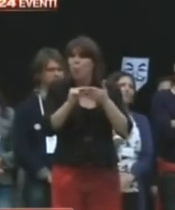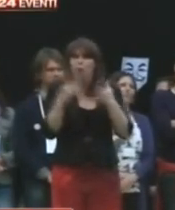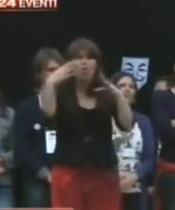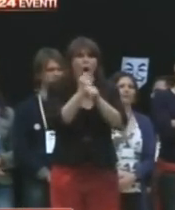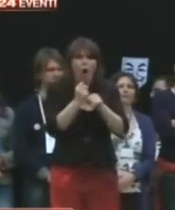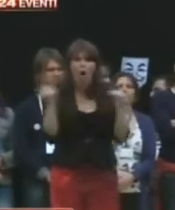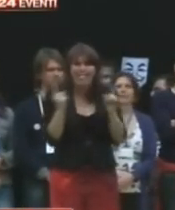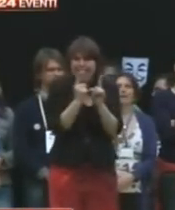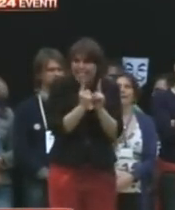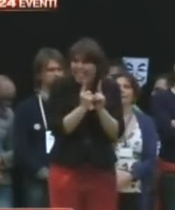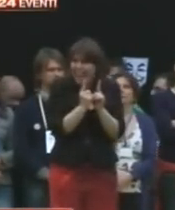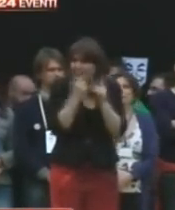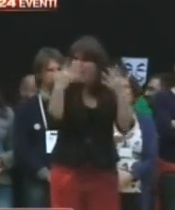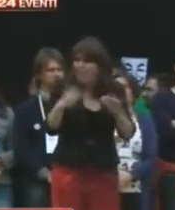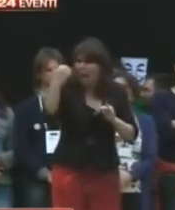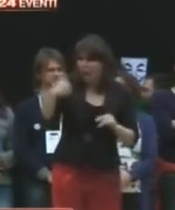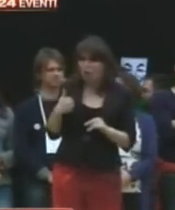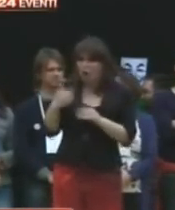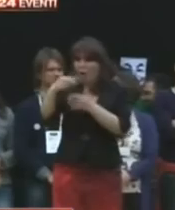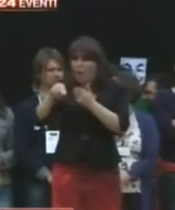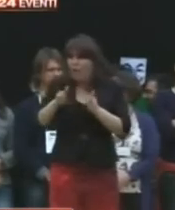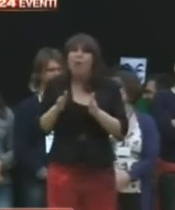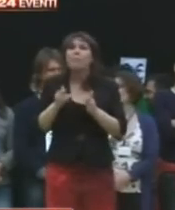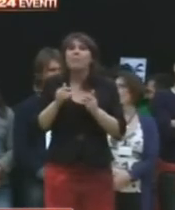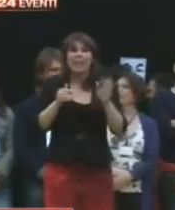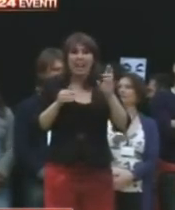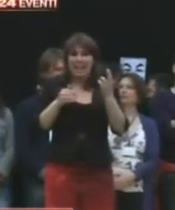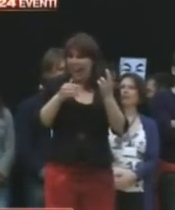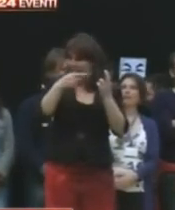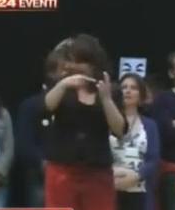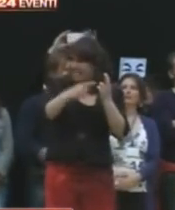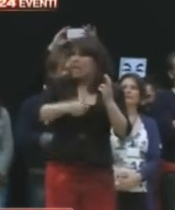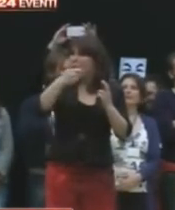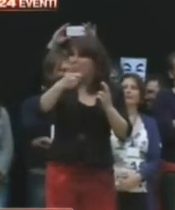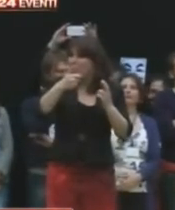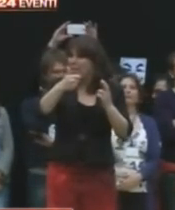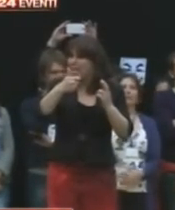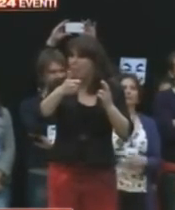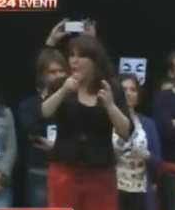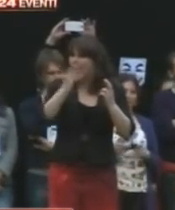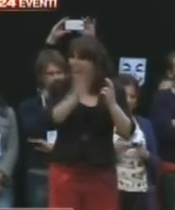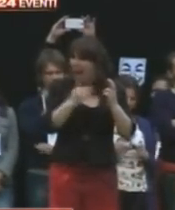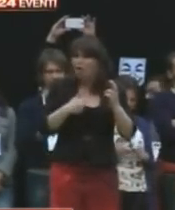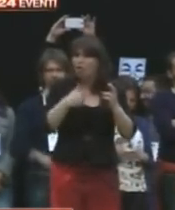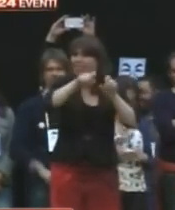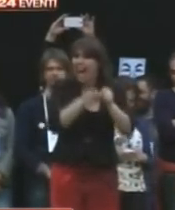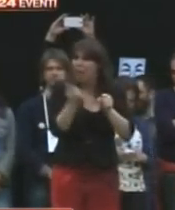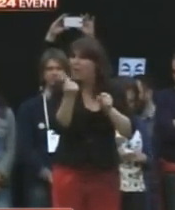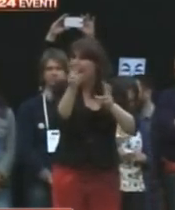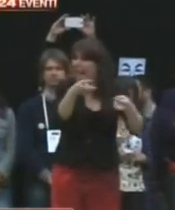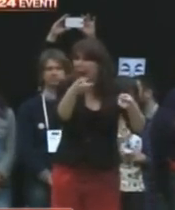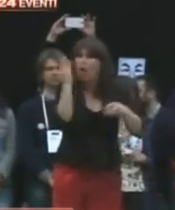non può votare, uno che è condannato, Renzi è condannato in primo grado per danno erariale, l'altro non ne